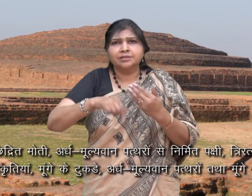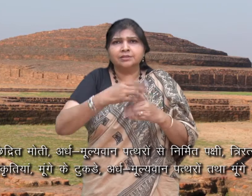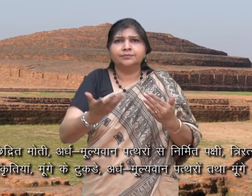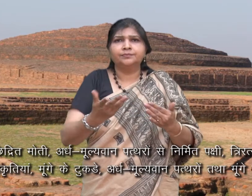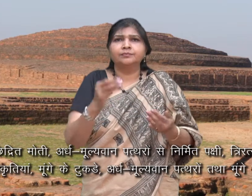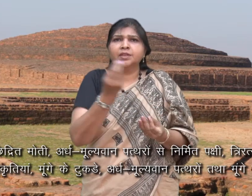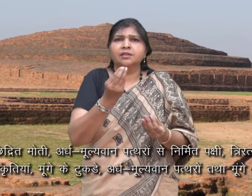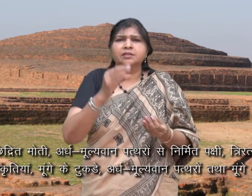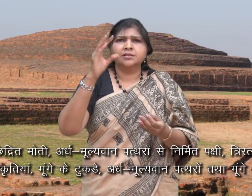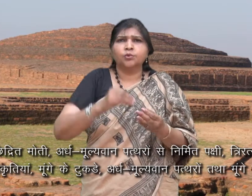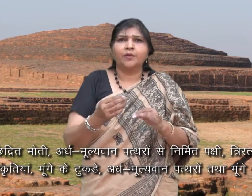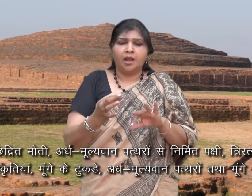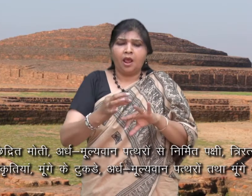अर्धमूल्यवान पत्थरों से निर्मित पक्षी,